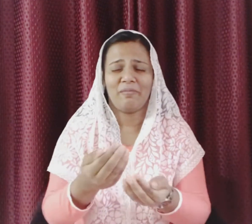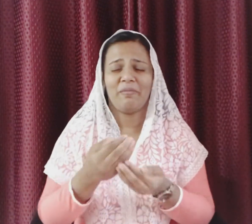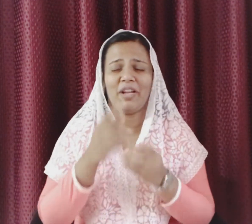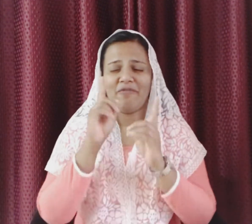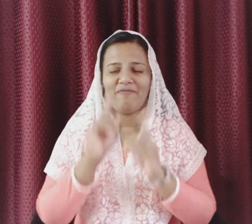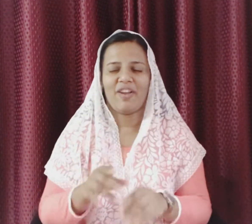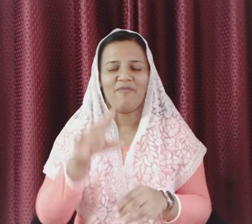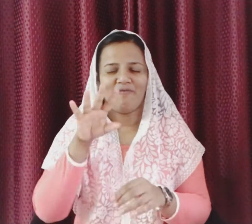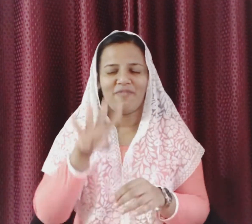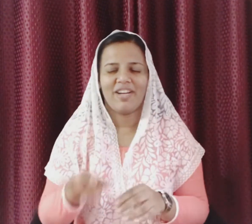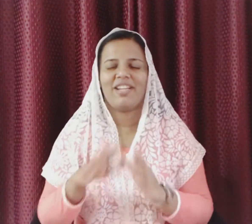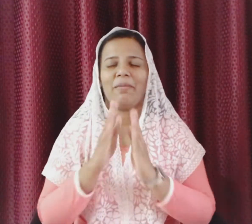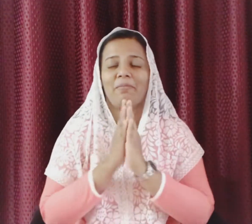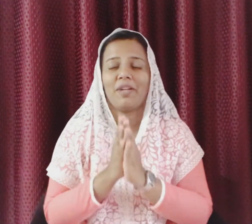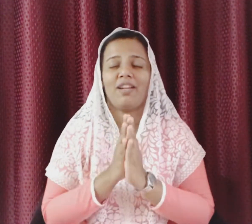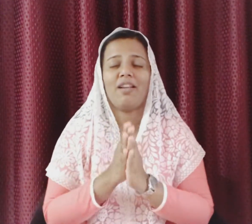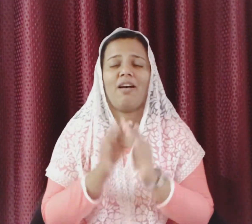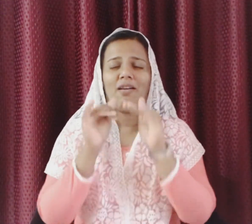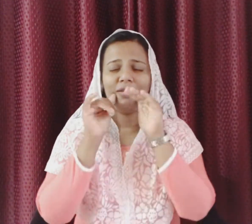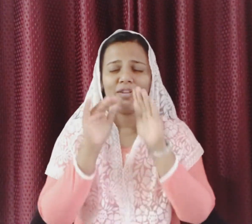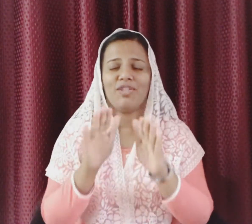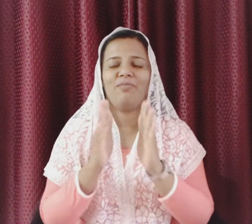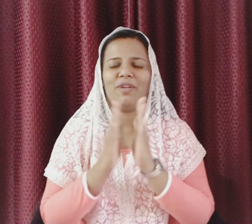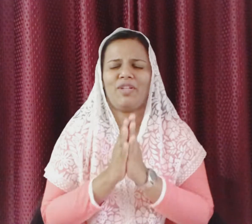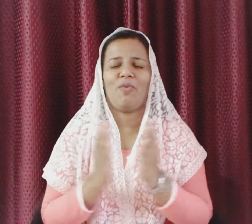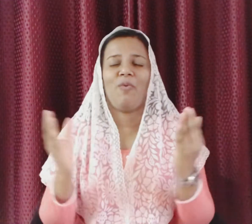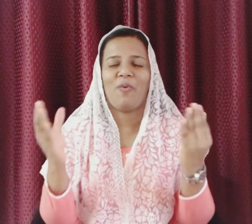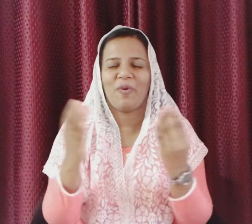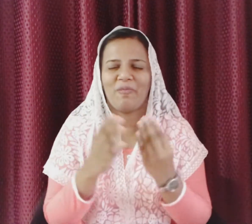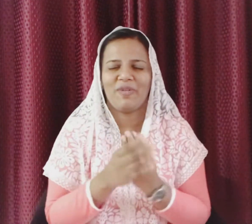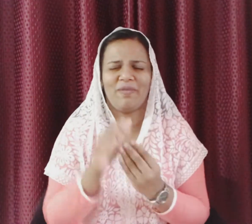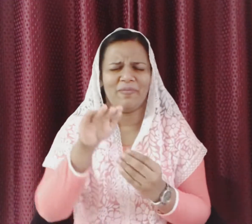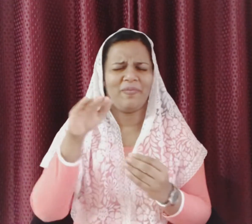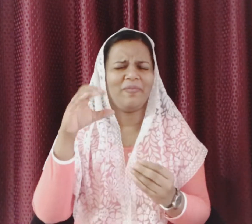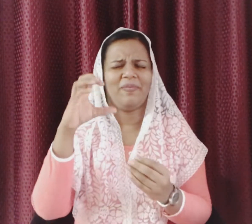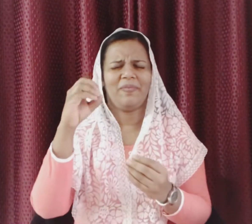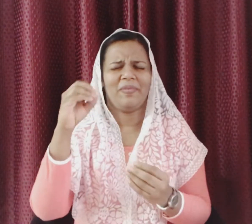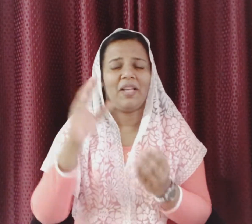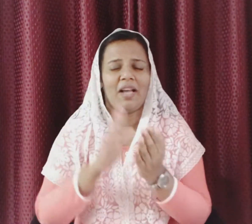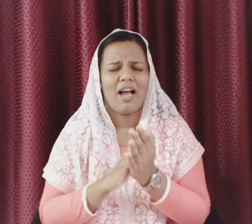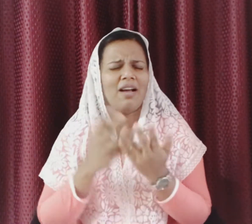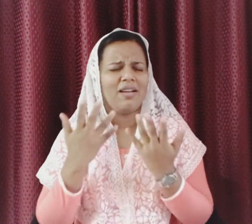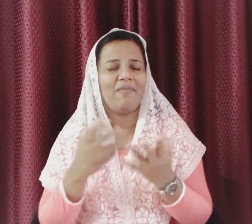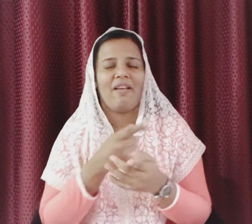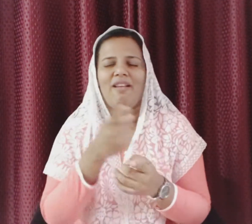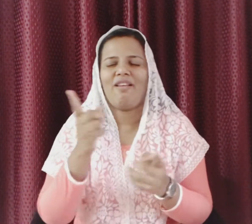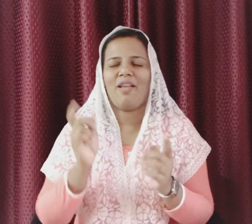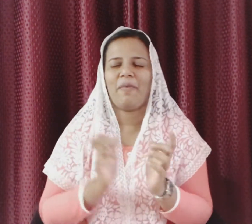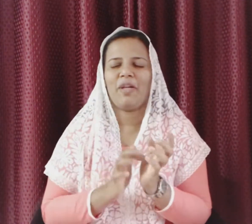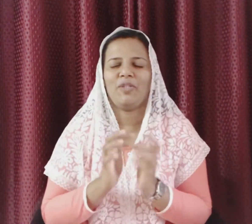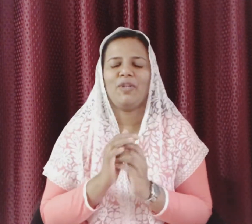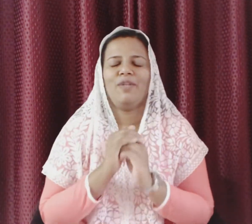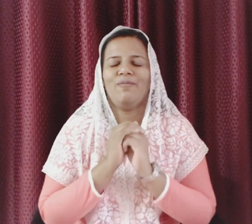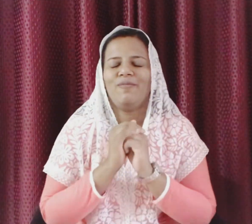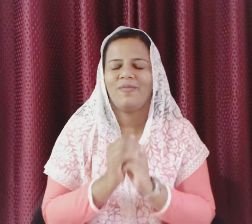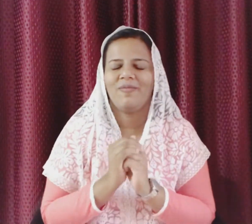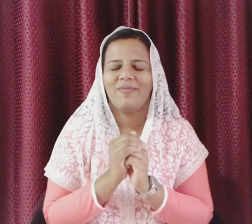വൈകിട്ടത്തെ യോഗത്തെ കർത്താവ് അനുഗ്രഹിക്കണം. ഞങ്ങൾക്ക് ഒരുമിച്ച് കൂടി കർത്താവ് സൂമിലൂടെ ആണെങ്കിലും ഞങ്ങൾ വിവിധ സ്ഥലങ്ങളിലാണെങ്കിലും കർത്താവ് ഒന്നിച്ച് അങ്ങ് സ്തുതിക്കുവാൻ കർത്താവ്